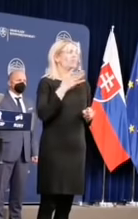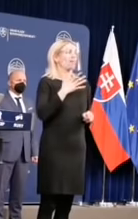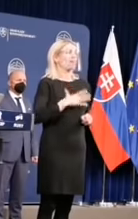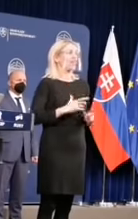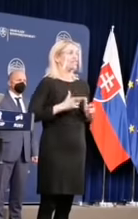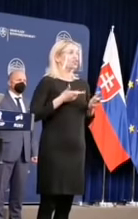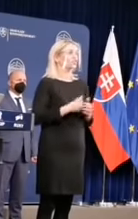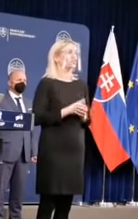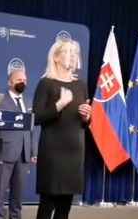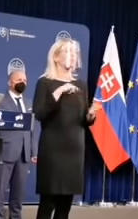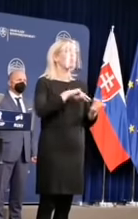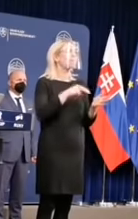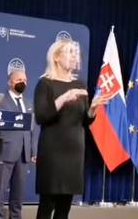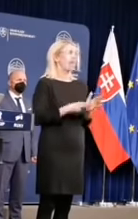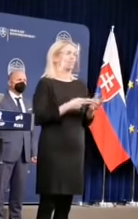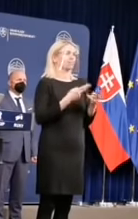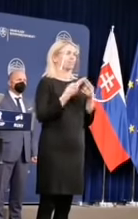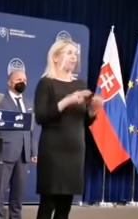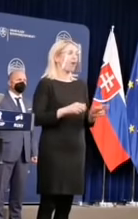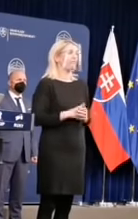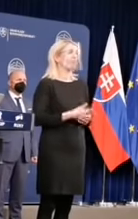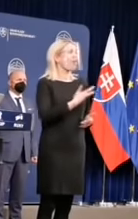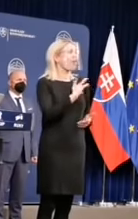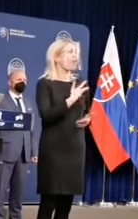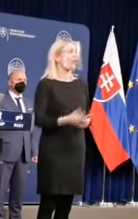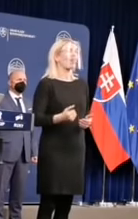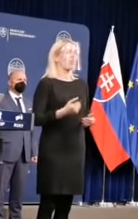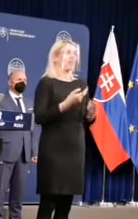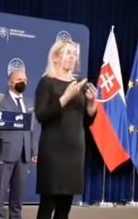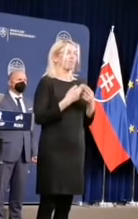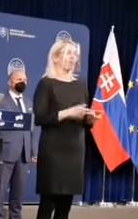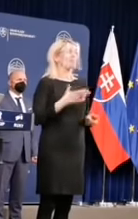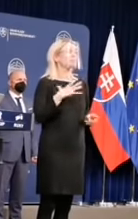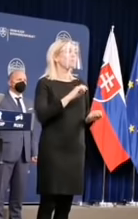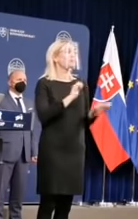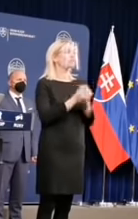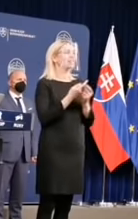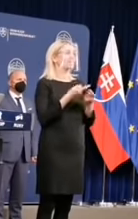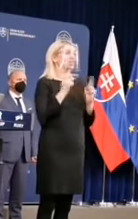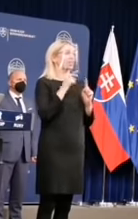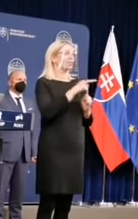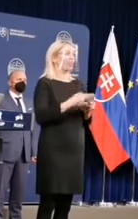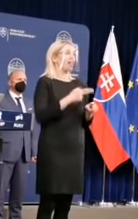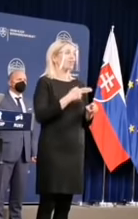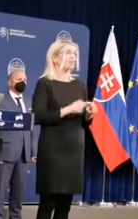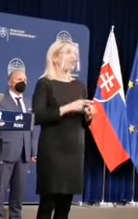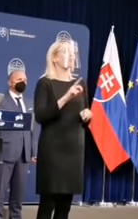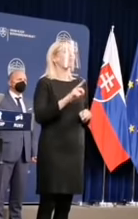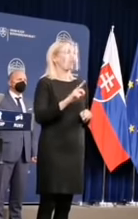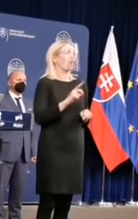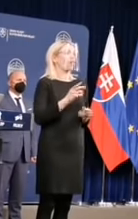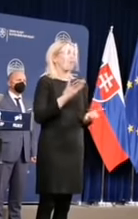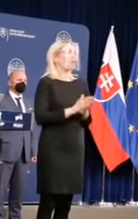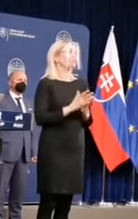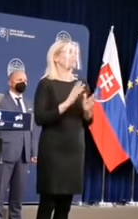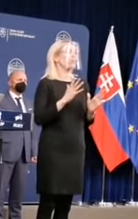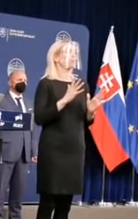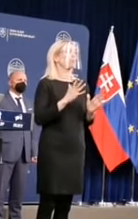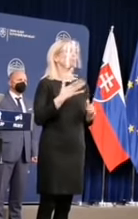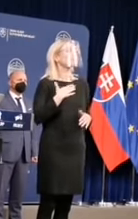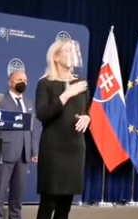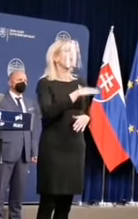Boli sme plní plánov a odhodlania meniť Slovensko na krajinu, z ktorej už nebudú naše deti